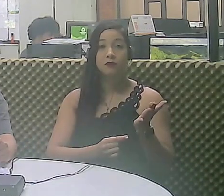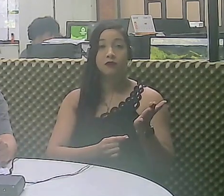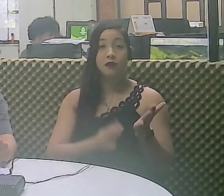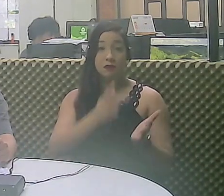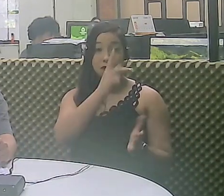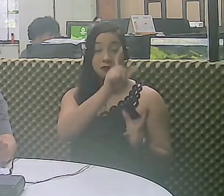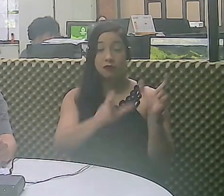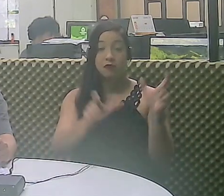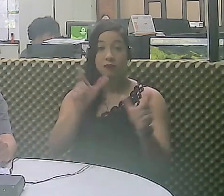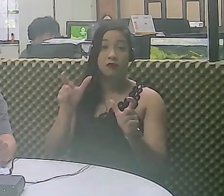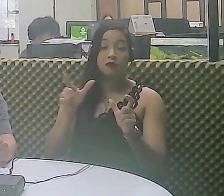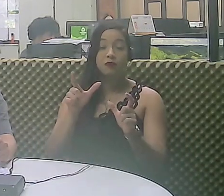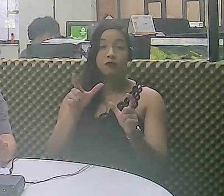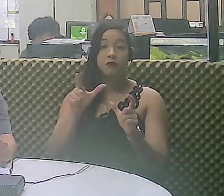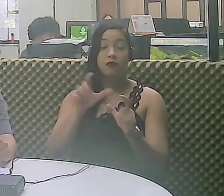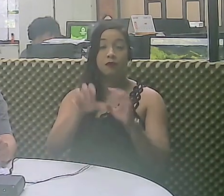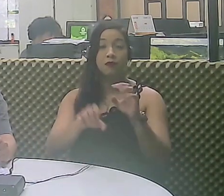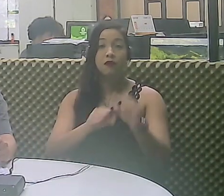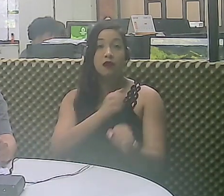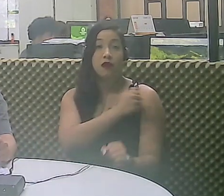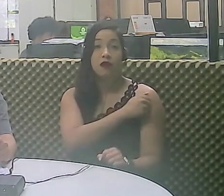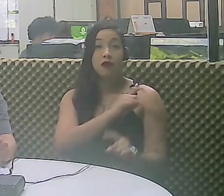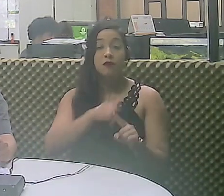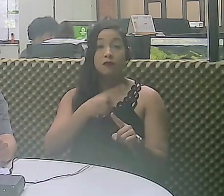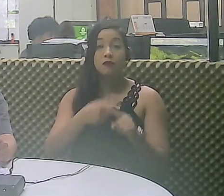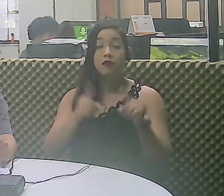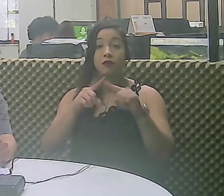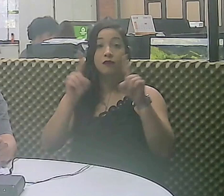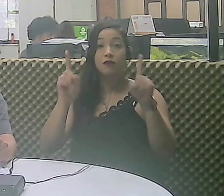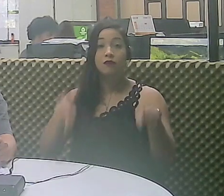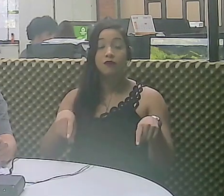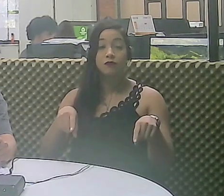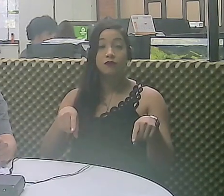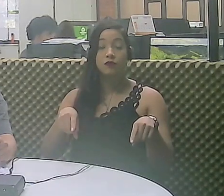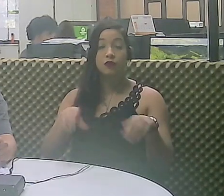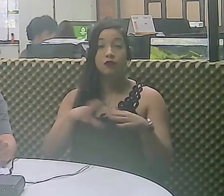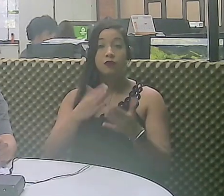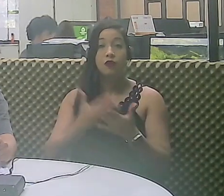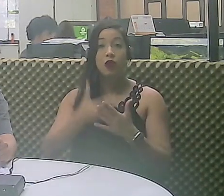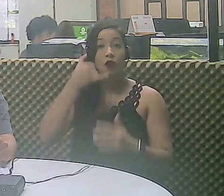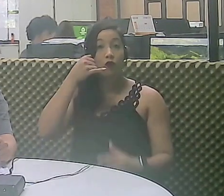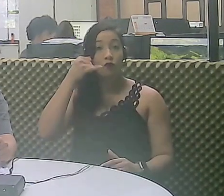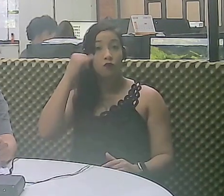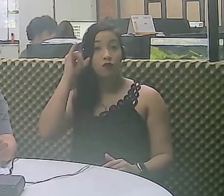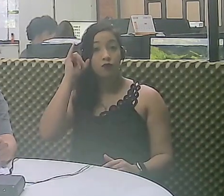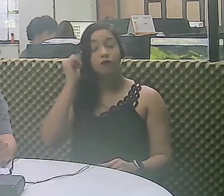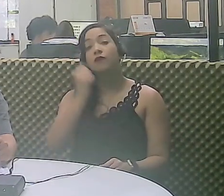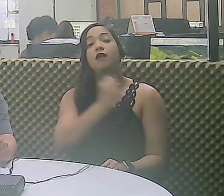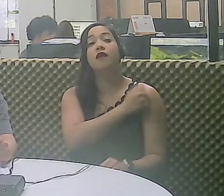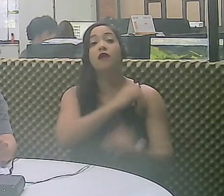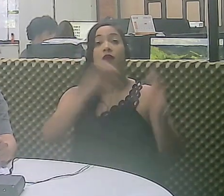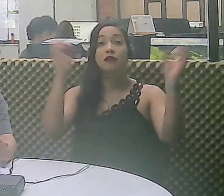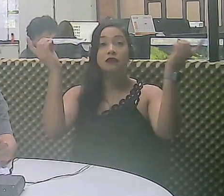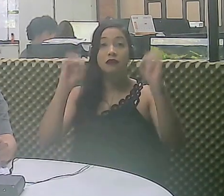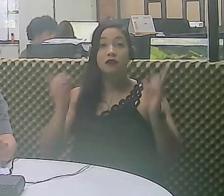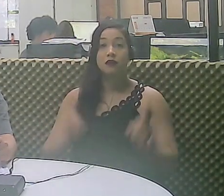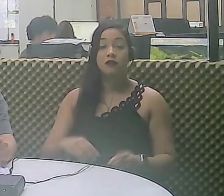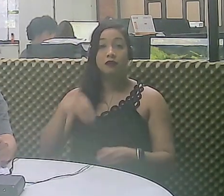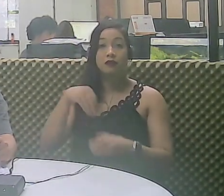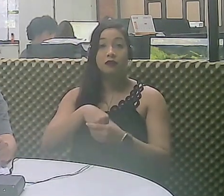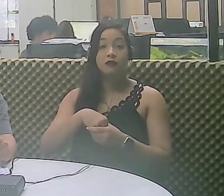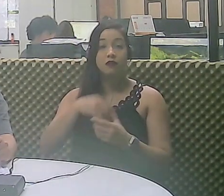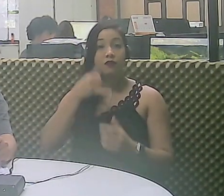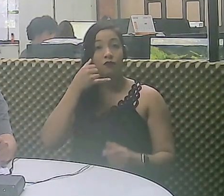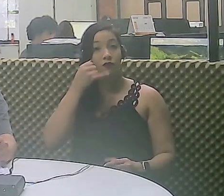contratados atenderão aos alunos e servidores da educação residentes na zona rural. alunos com deficiência que moram nas